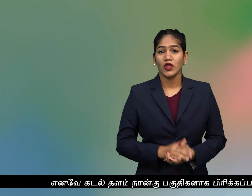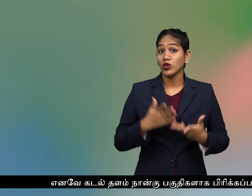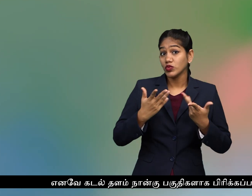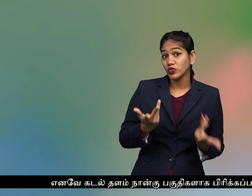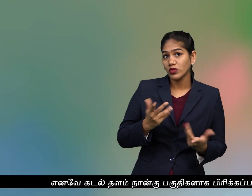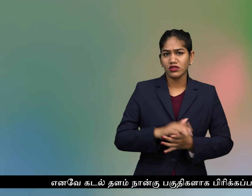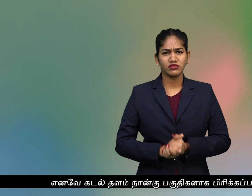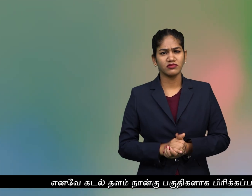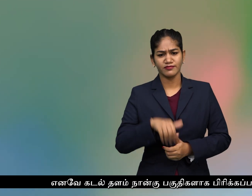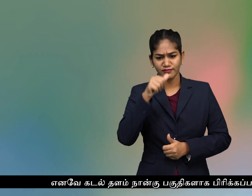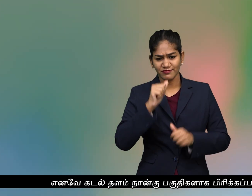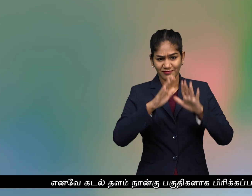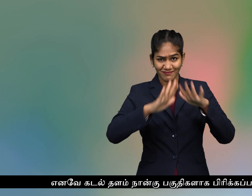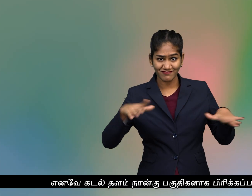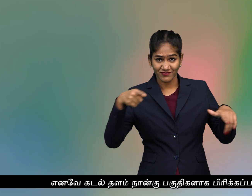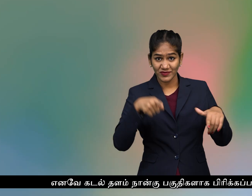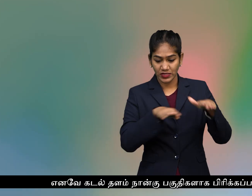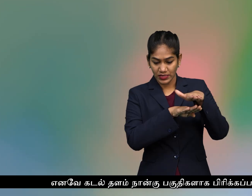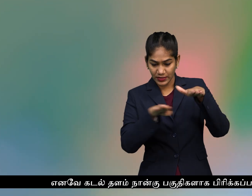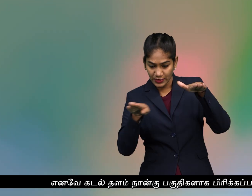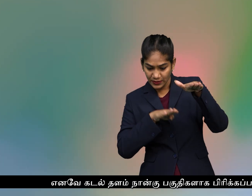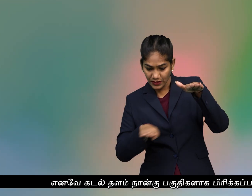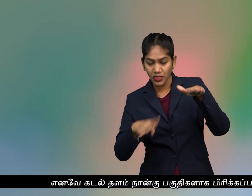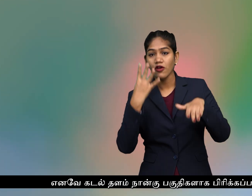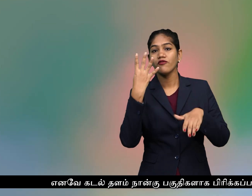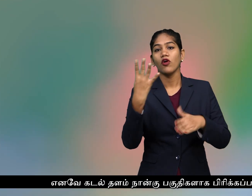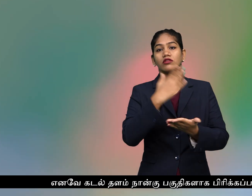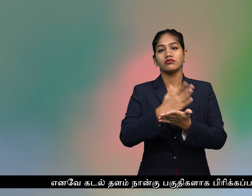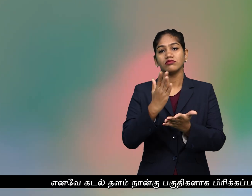எனவே, கடல் தளம் 4 பகுதிகளாக பிரிக்கப்பட்டுள்ளது.